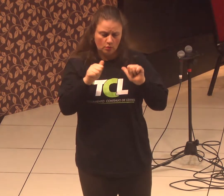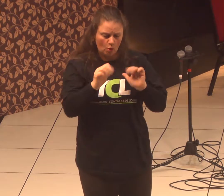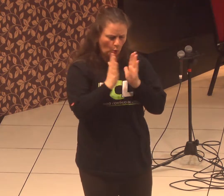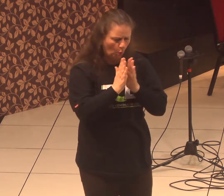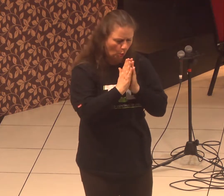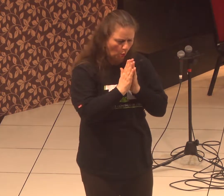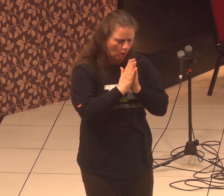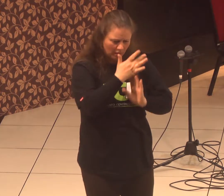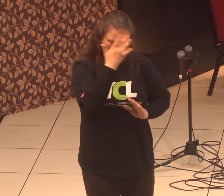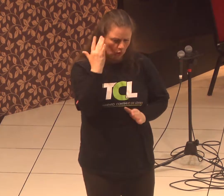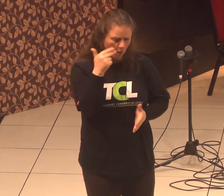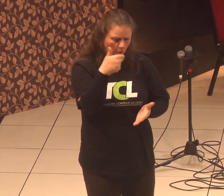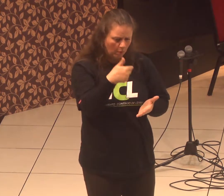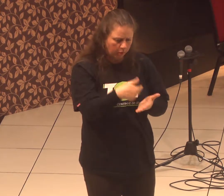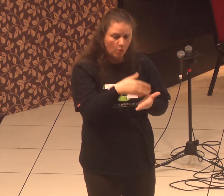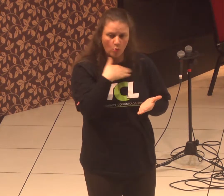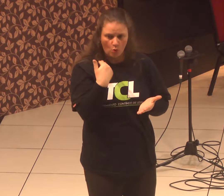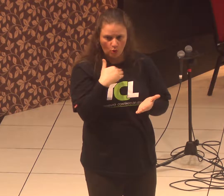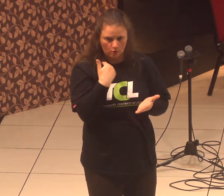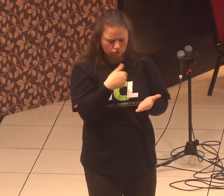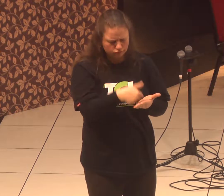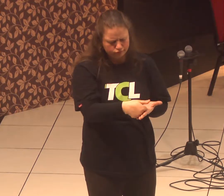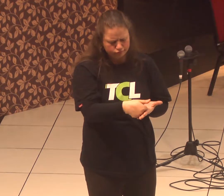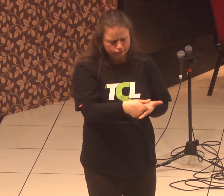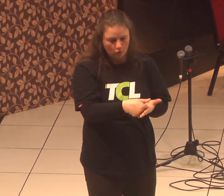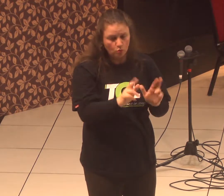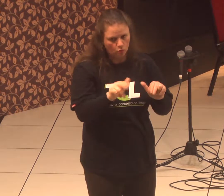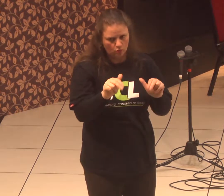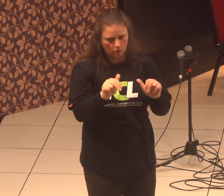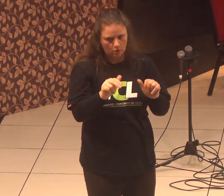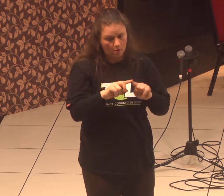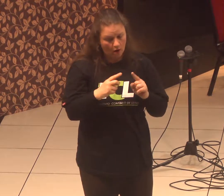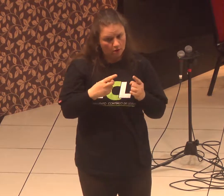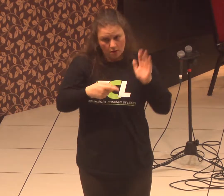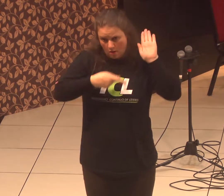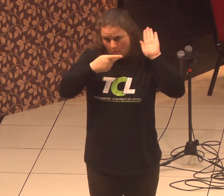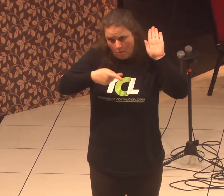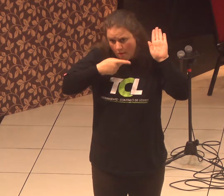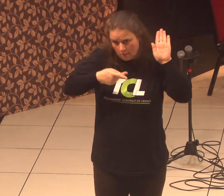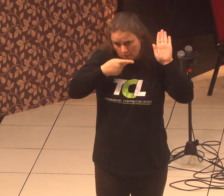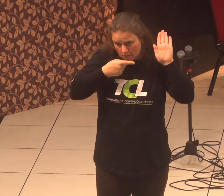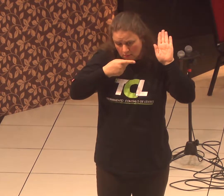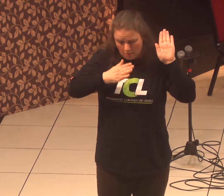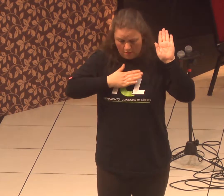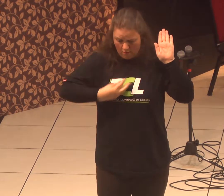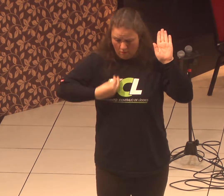muito mal, que estava morrendo e não morreu, mas essa promessa aqui, ela é para mim, é para você também.